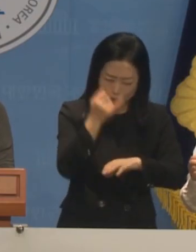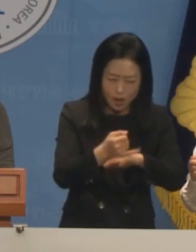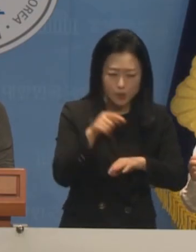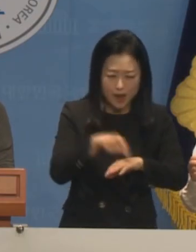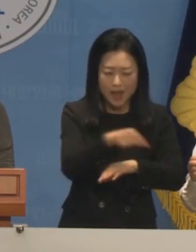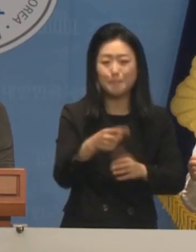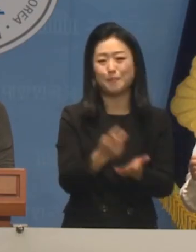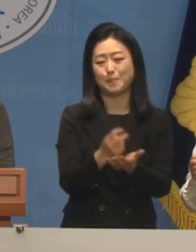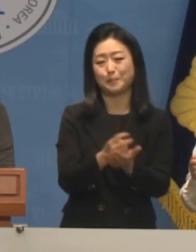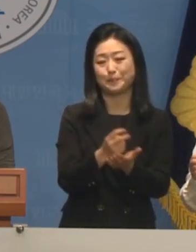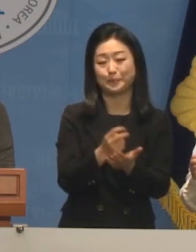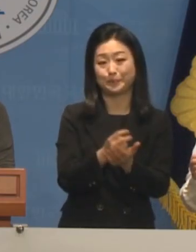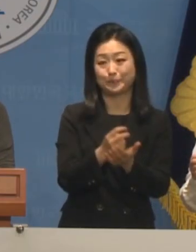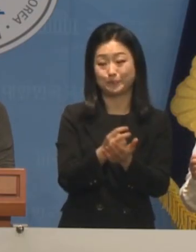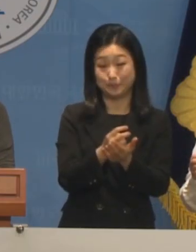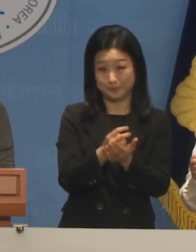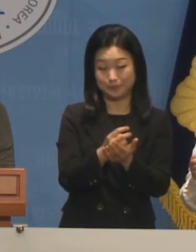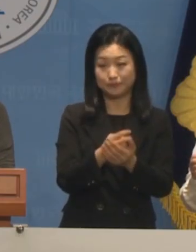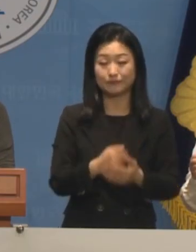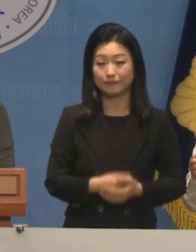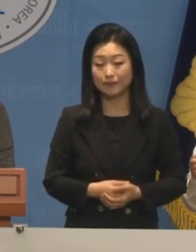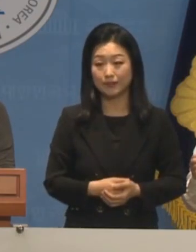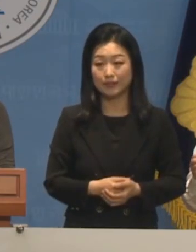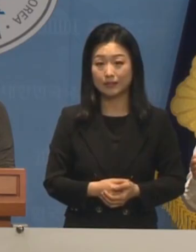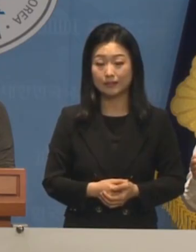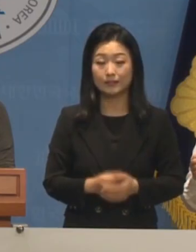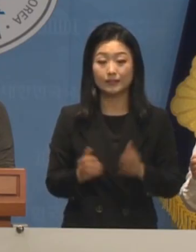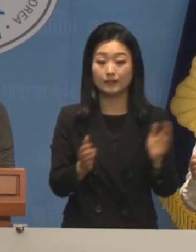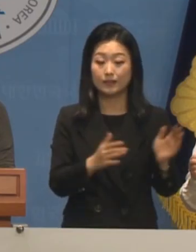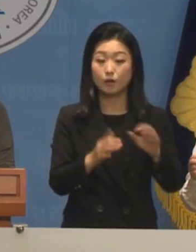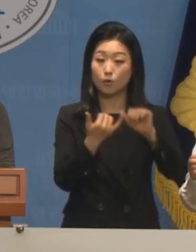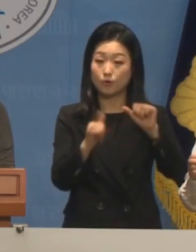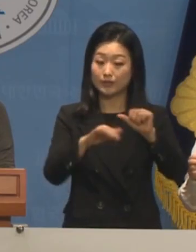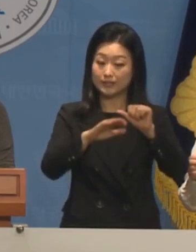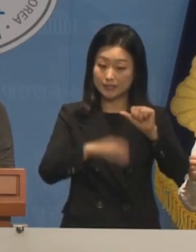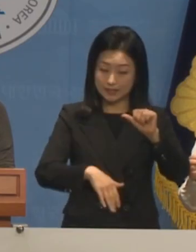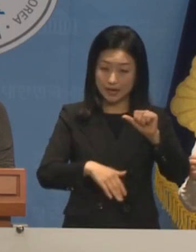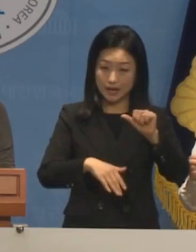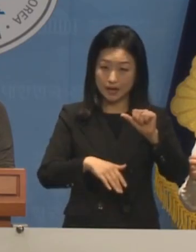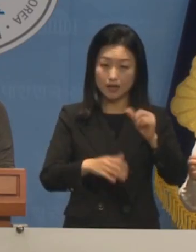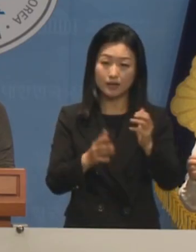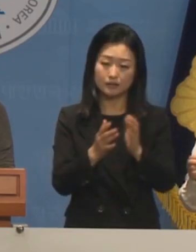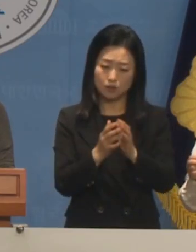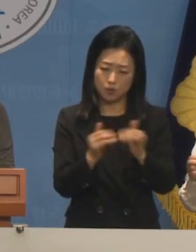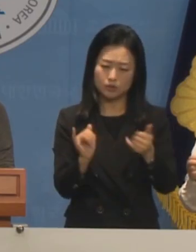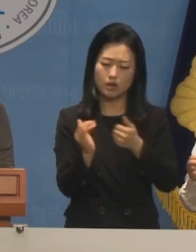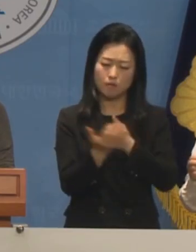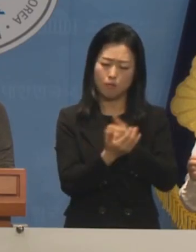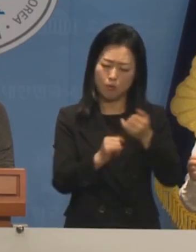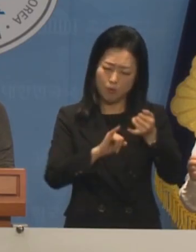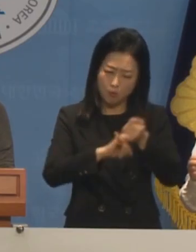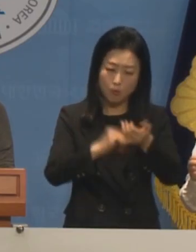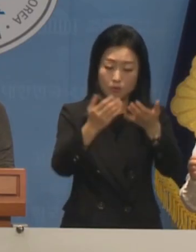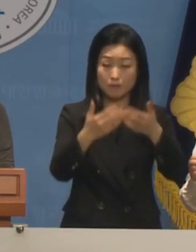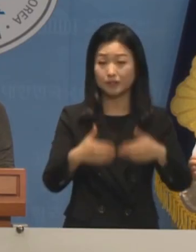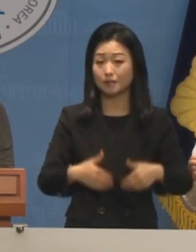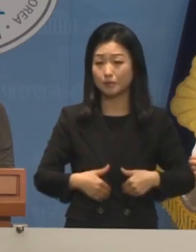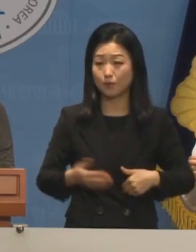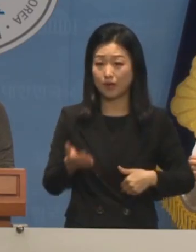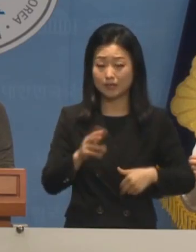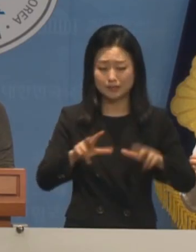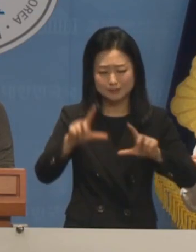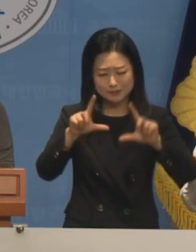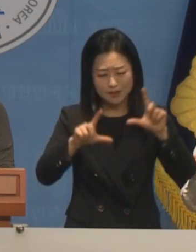오인미 사업장의 근로자와 말로 법적 보호의 필요성이 가장 크지만 열악한 현실에